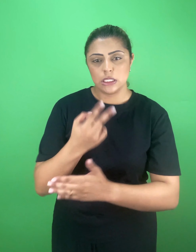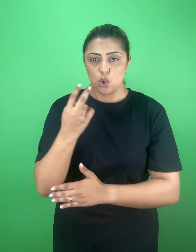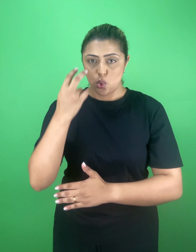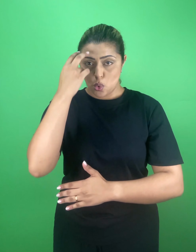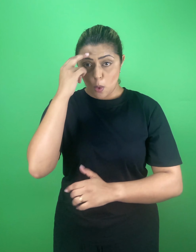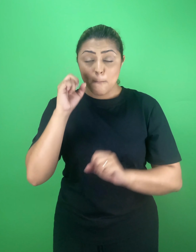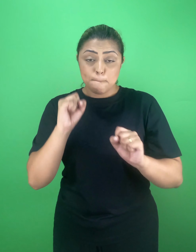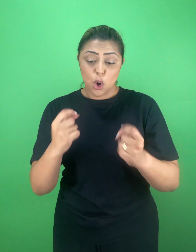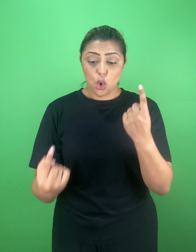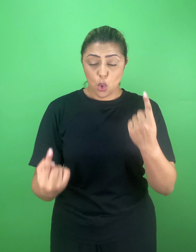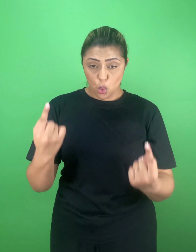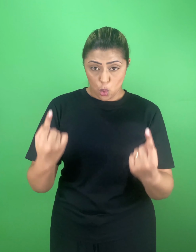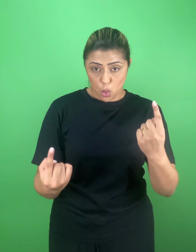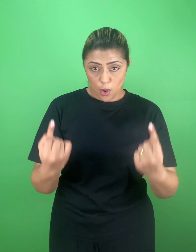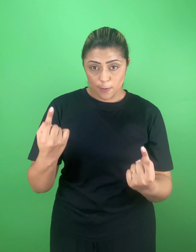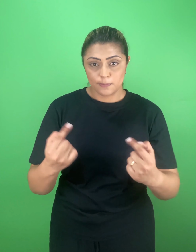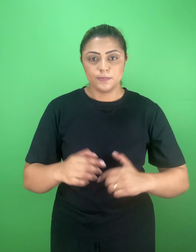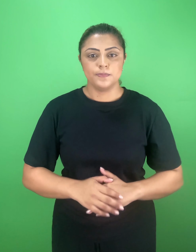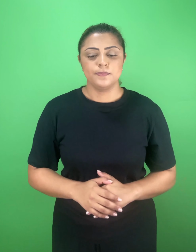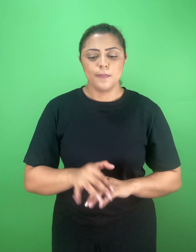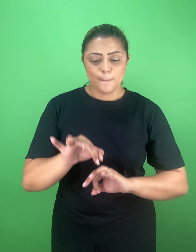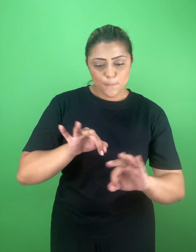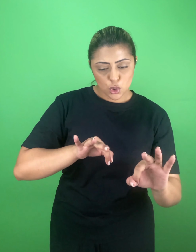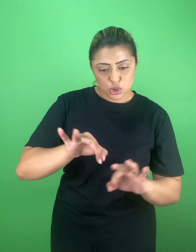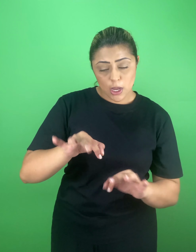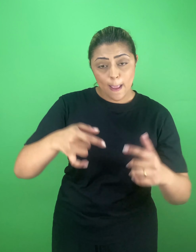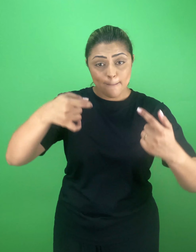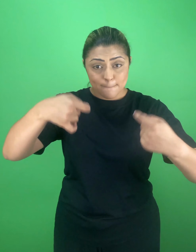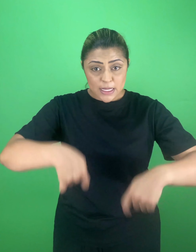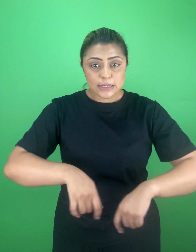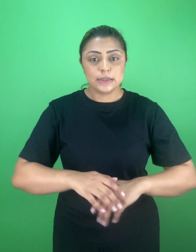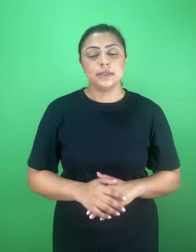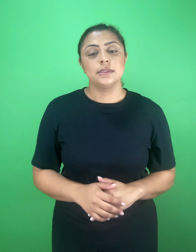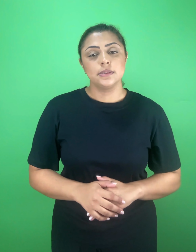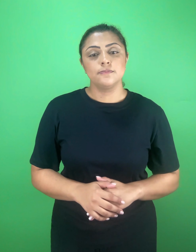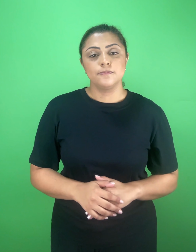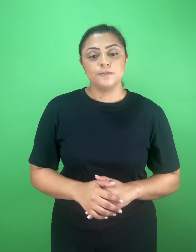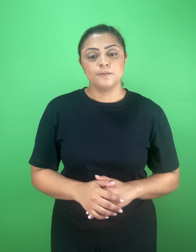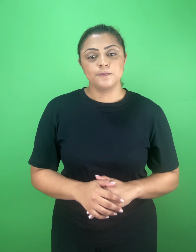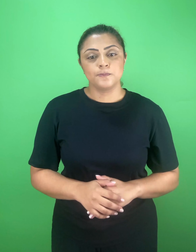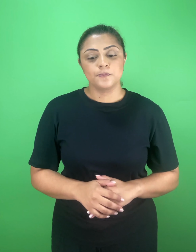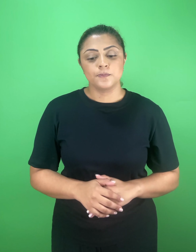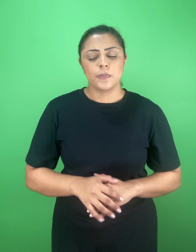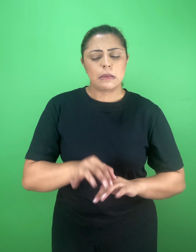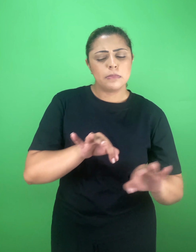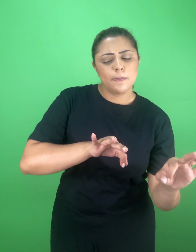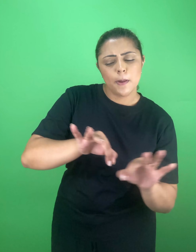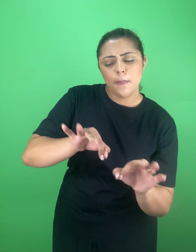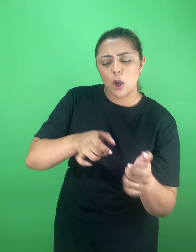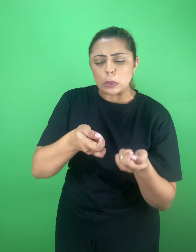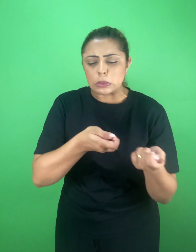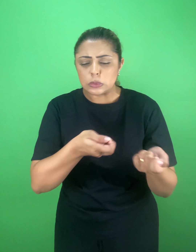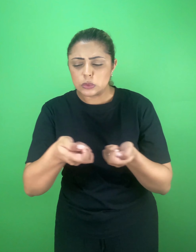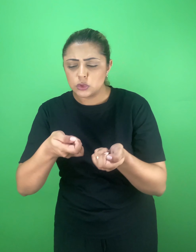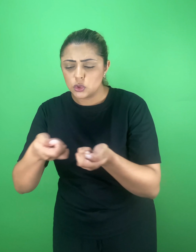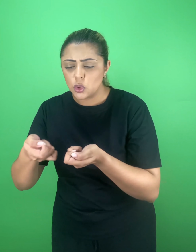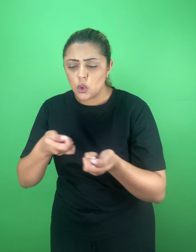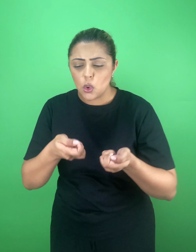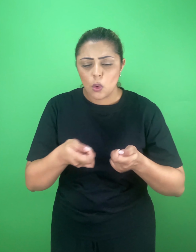concorrer nesta categoria projetos que estejam relacionados à ação de mapeamento, reconhecimento e mobilização da